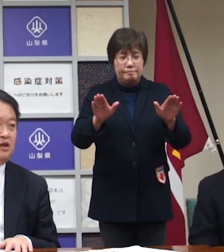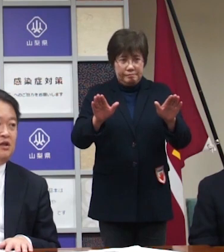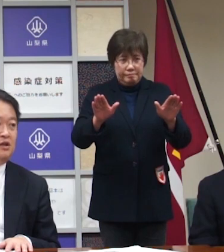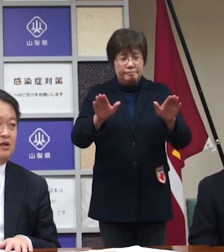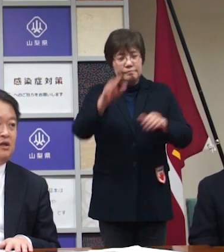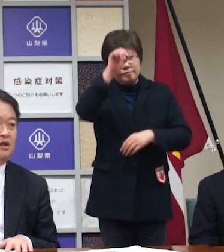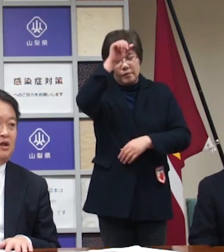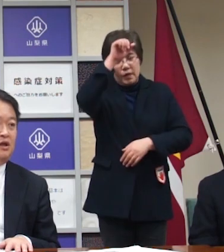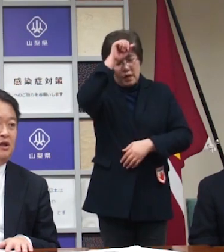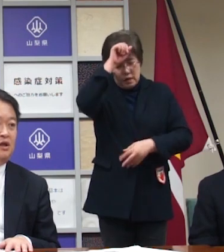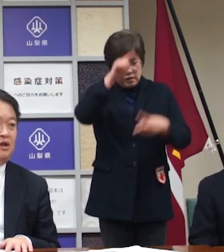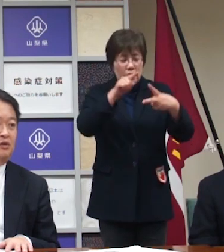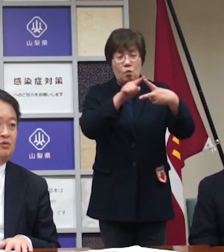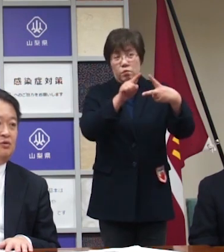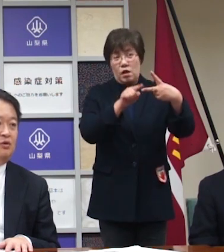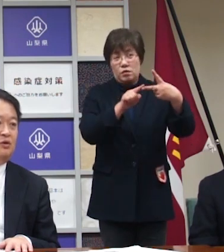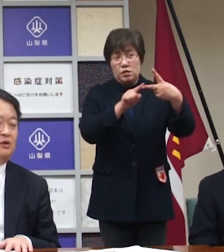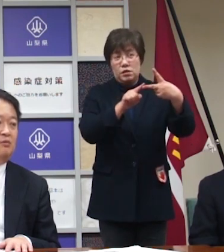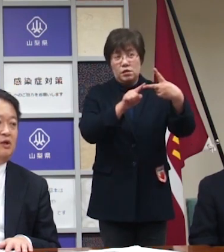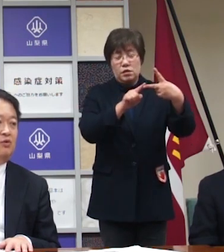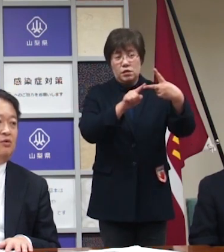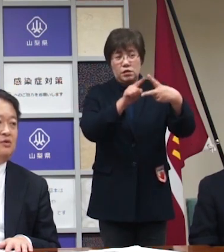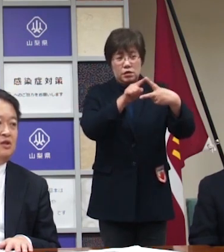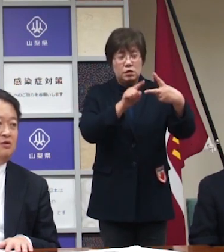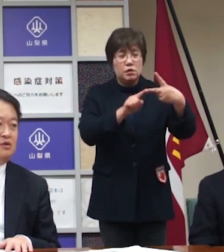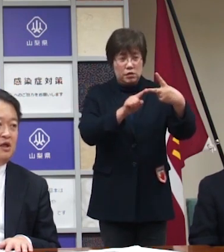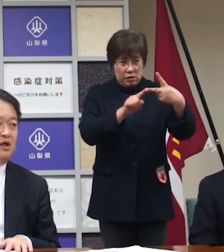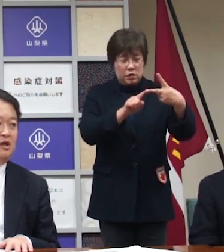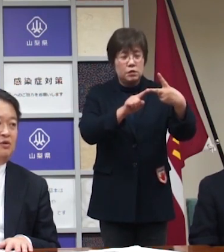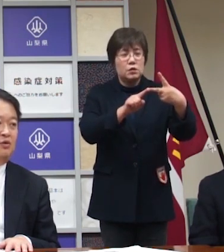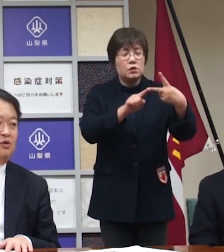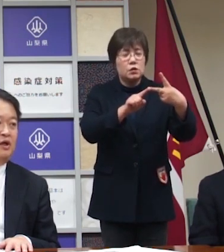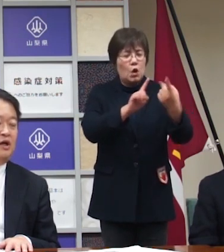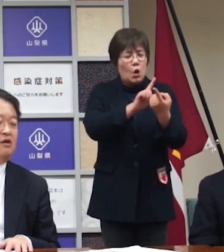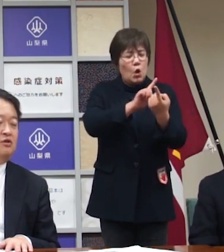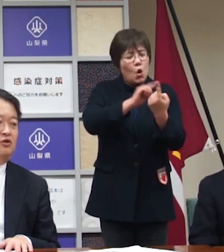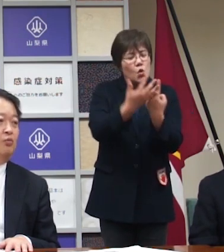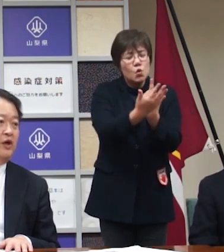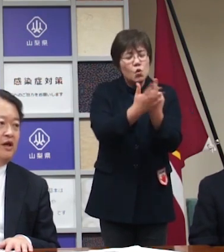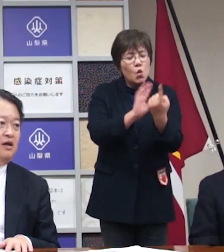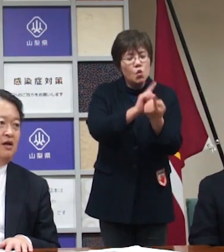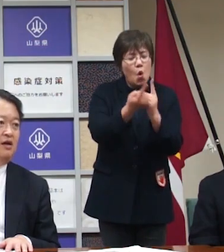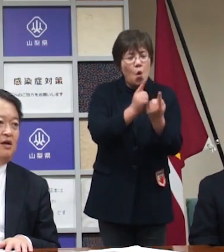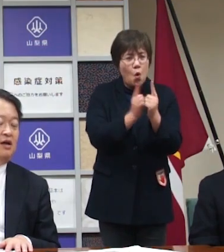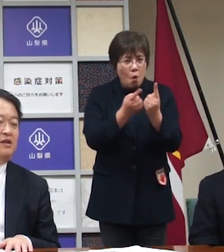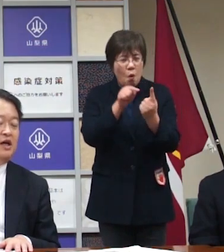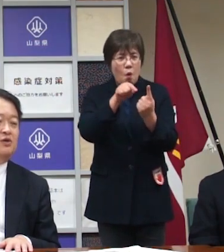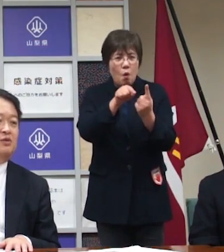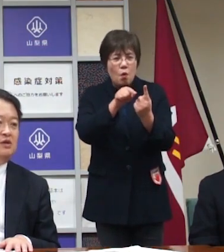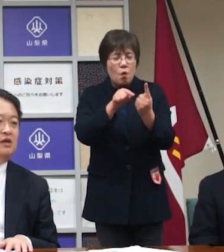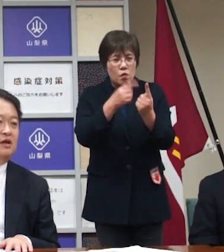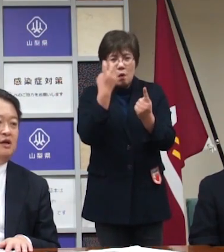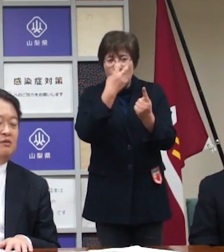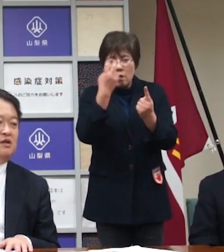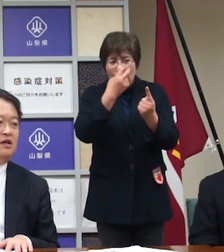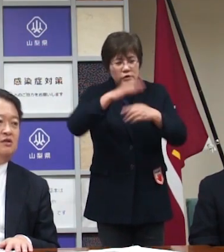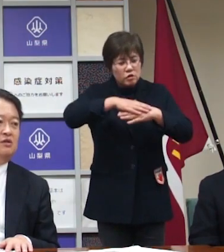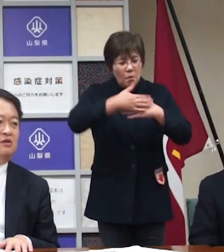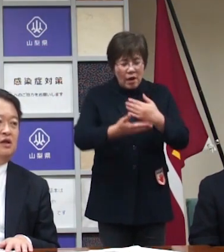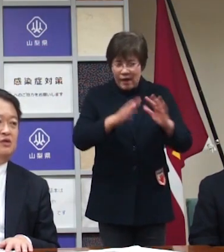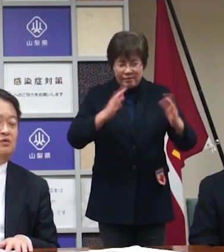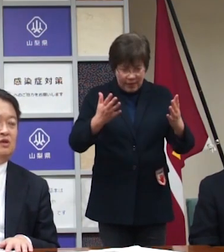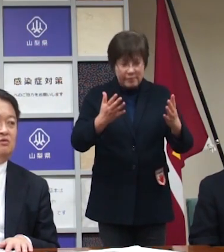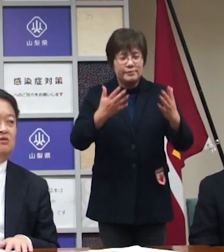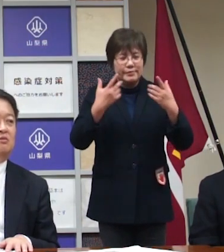患者さん、のその、濃厚接触者の、確認の漏れがないように、さらな